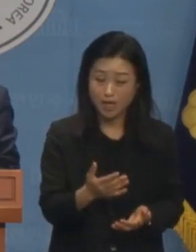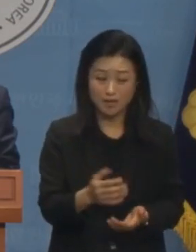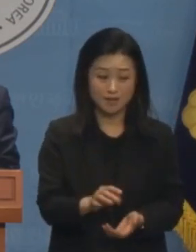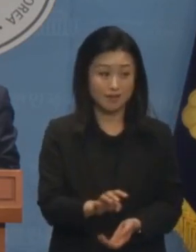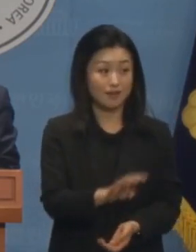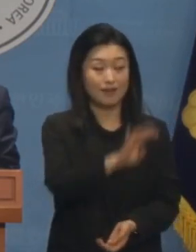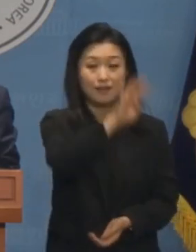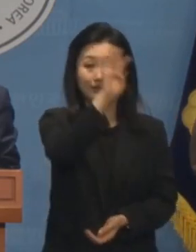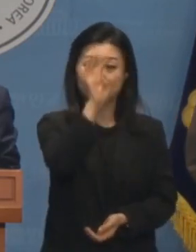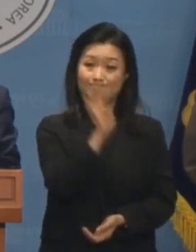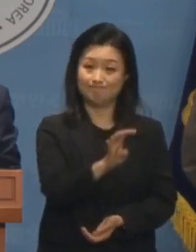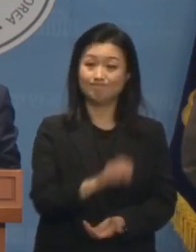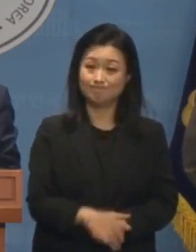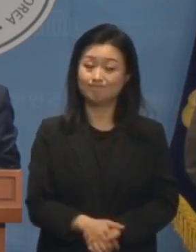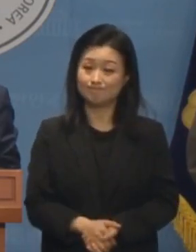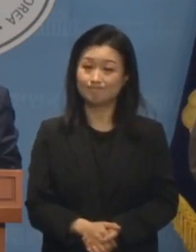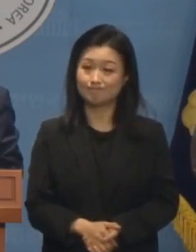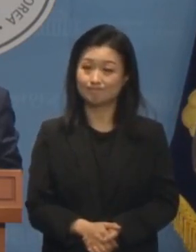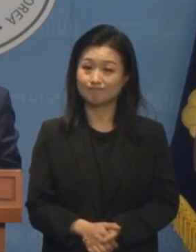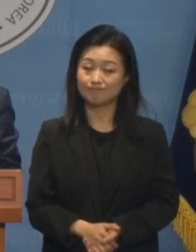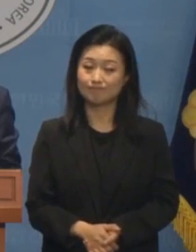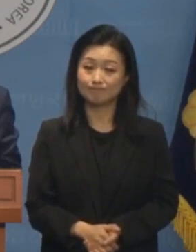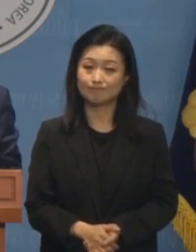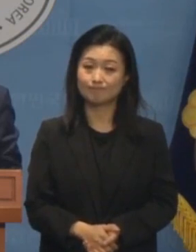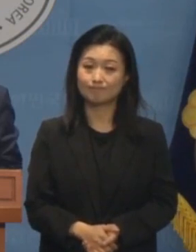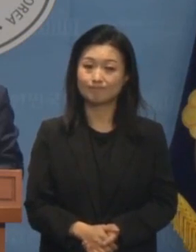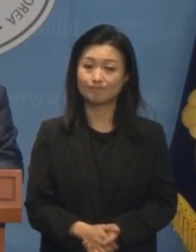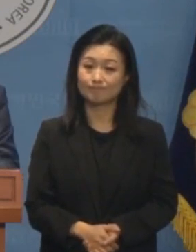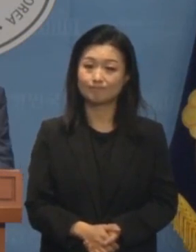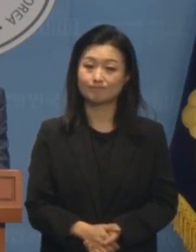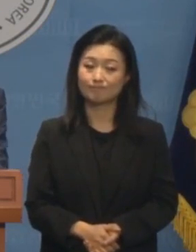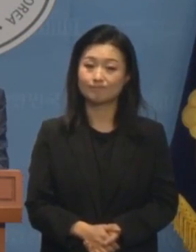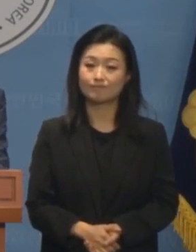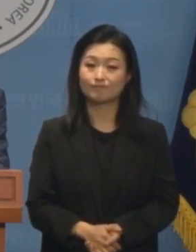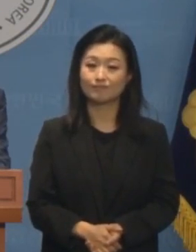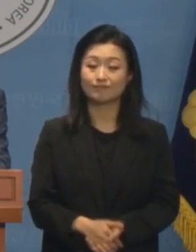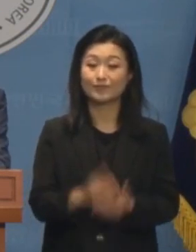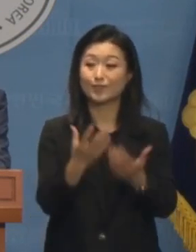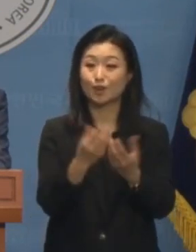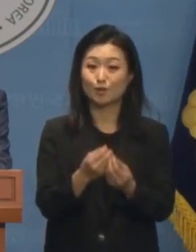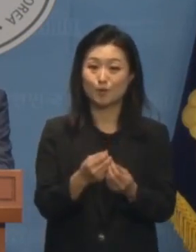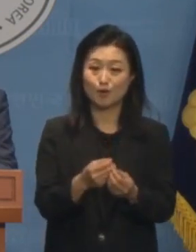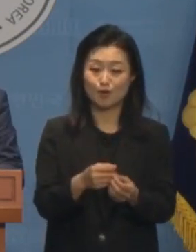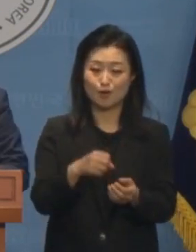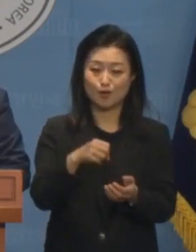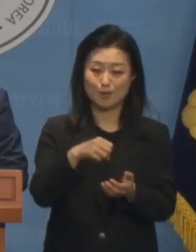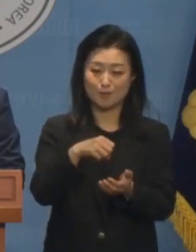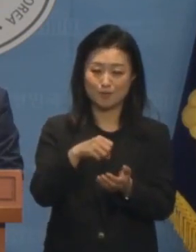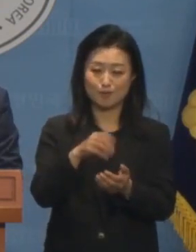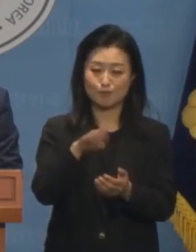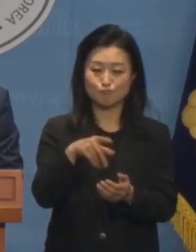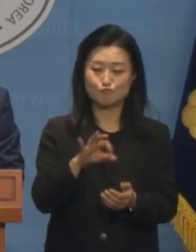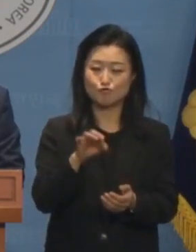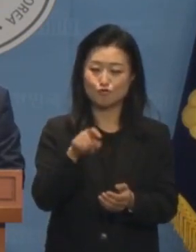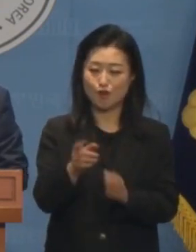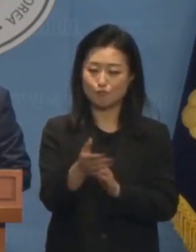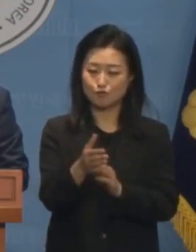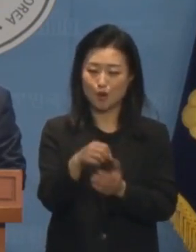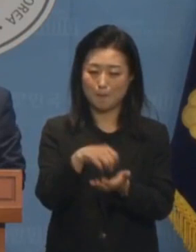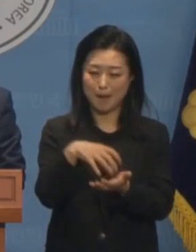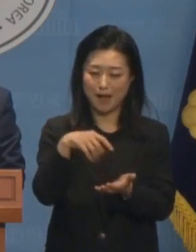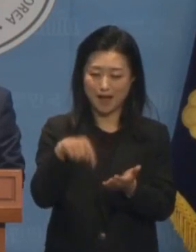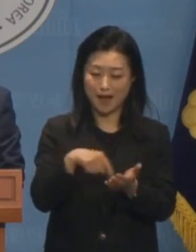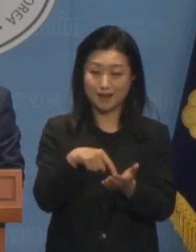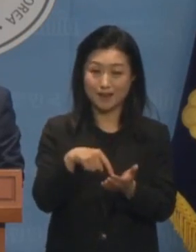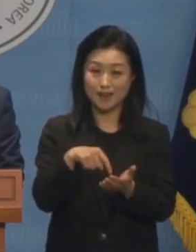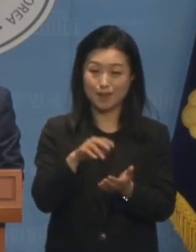수 있겠습니다. 할 수 있겠습니까? 붕어빵에 붕어가 없다는 말은 들어봤어도